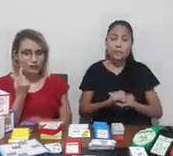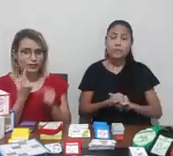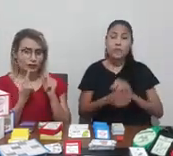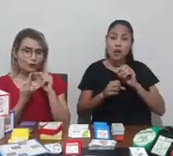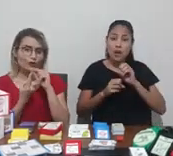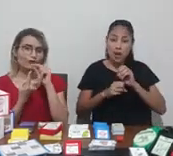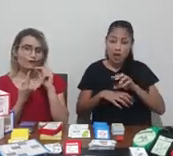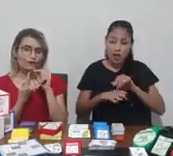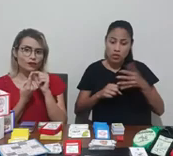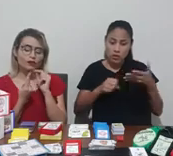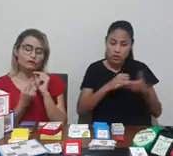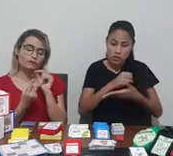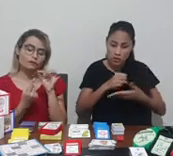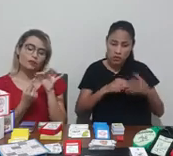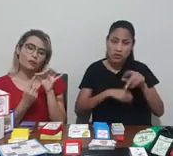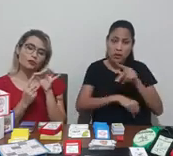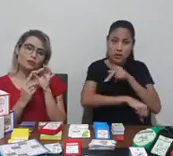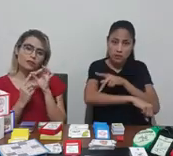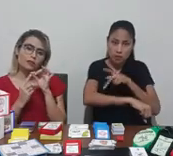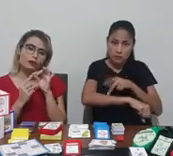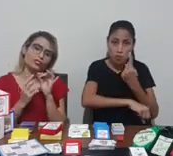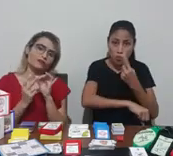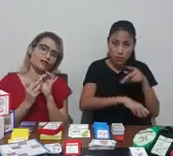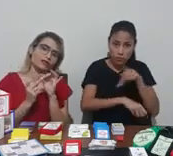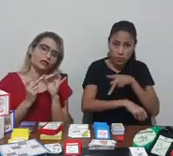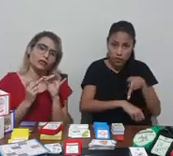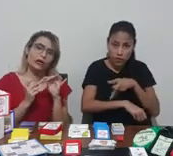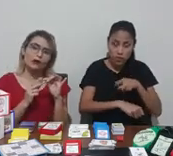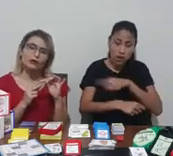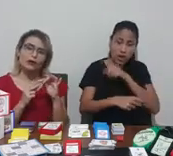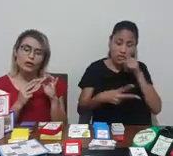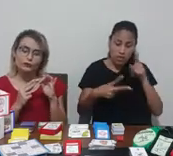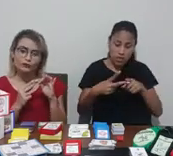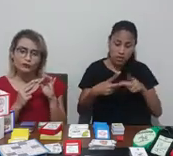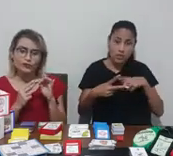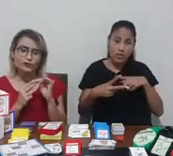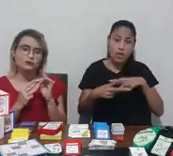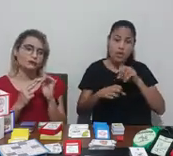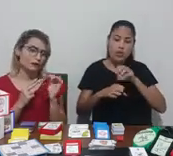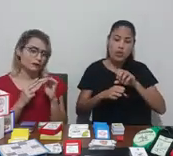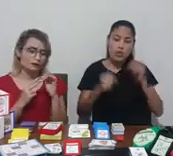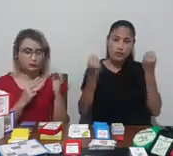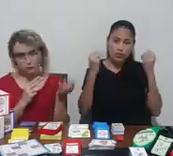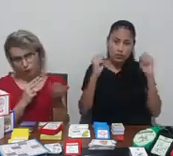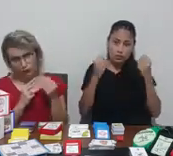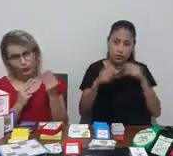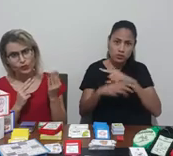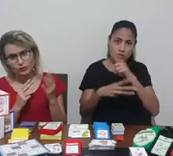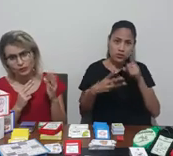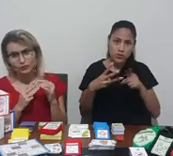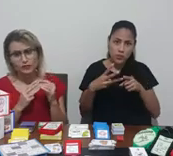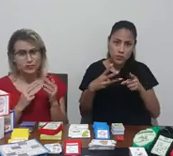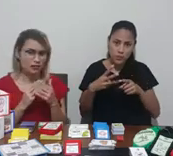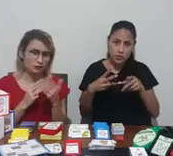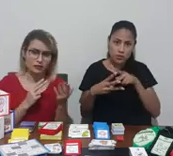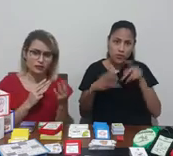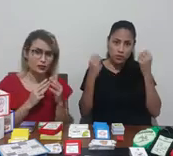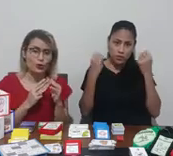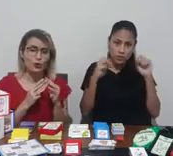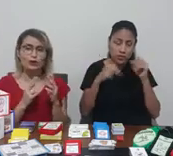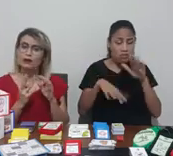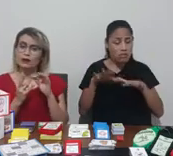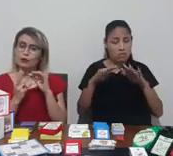a pedagoga que fica, depois da pedagoga a gente vai ter um educador físico, né, um professor da educação física, depende